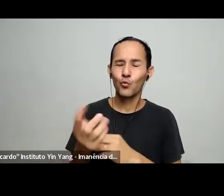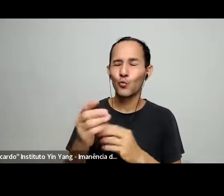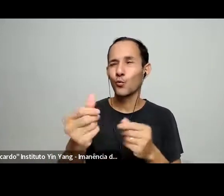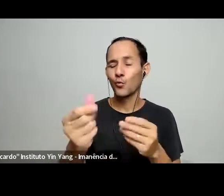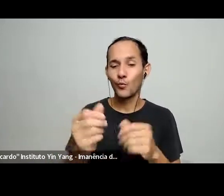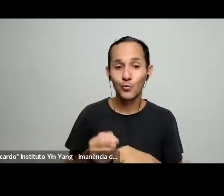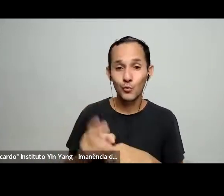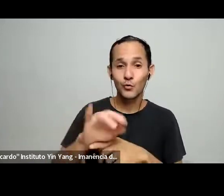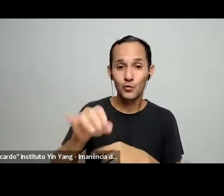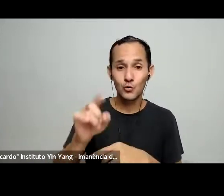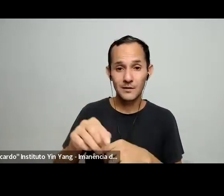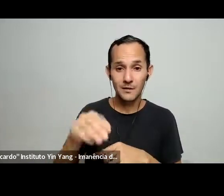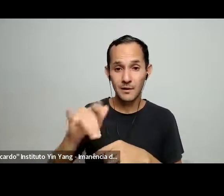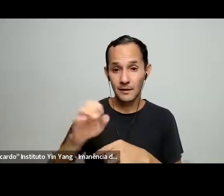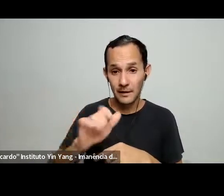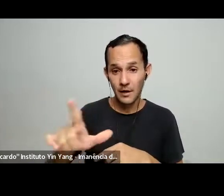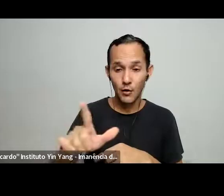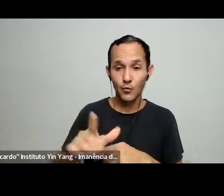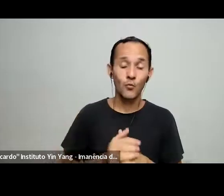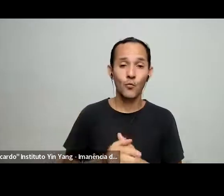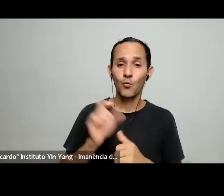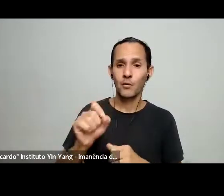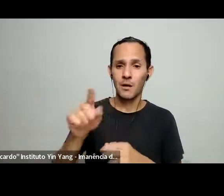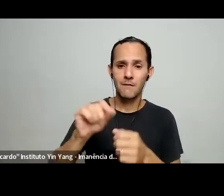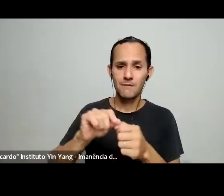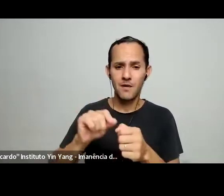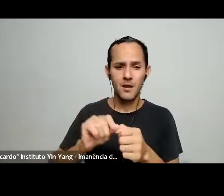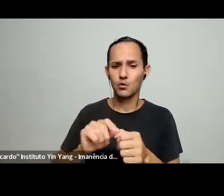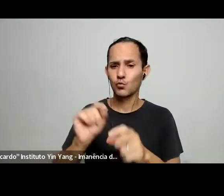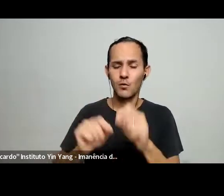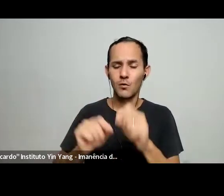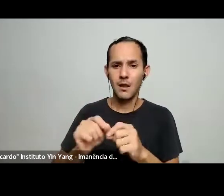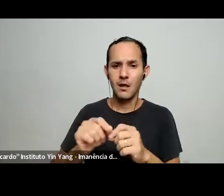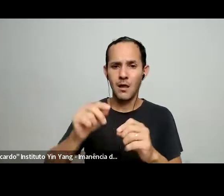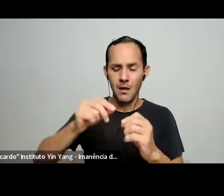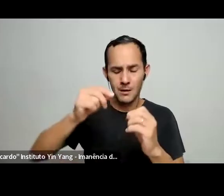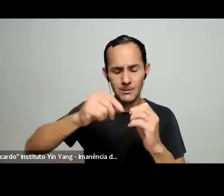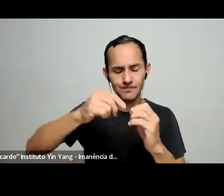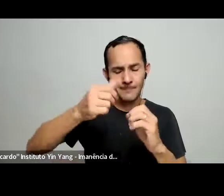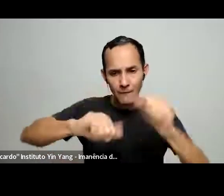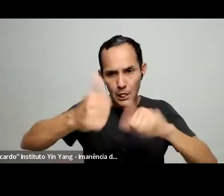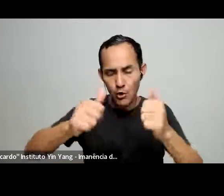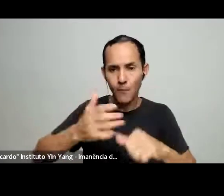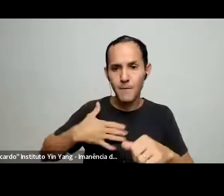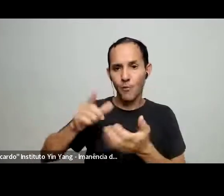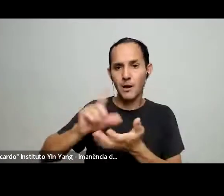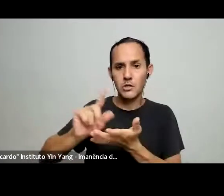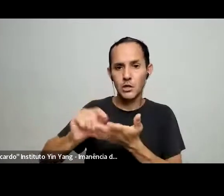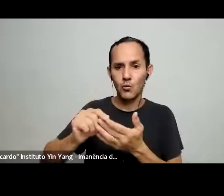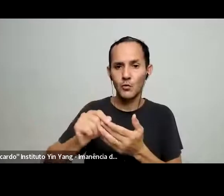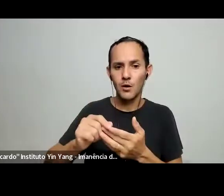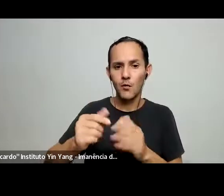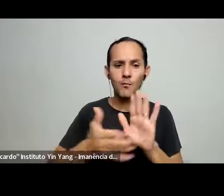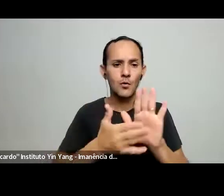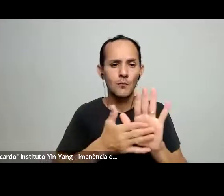do Dr. José Miguel de Deus, que fizeram todas as revisões também do meu artigo, eu propus realmente